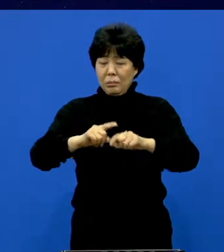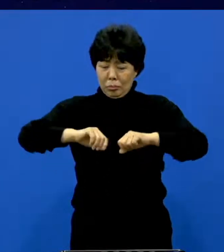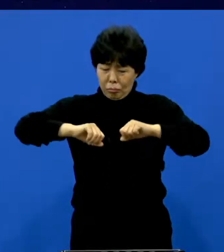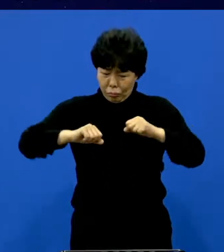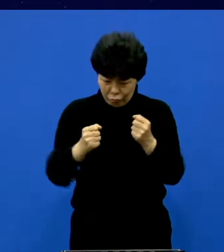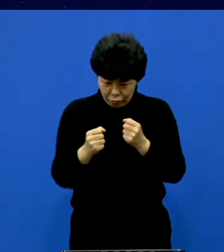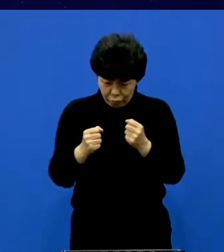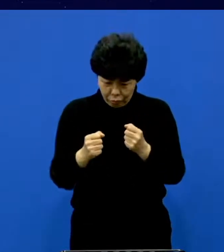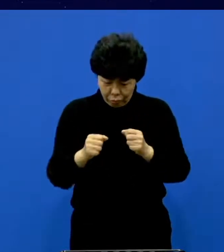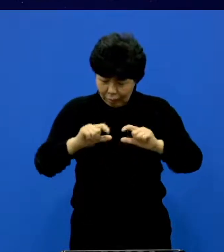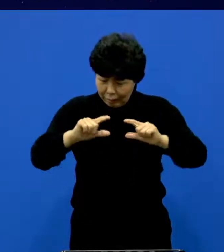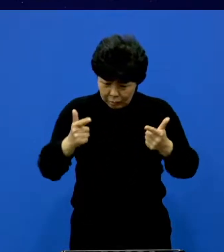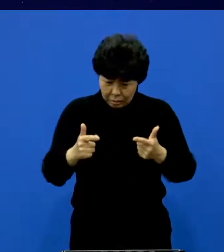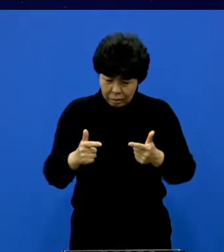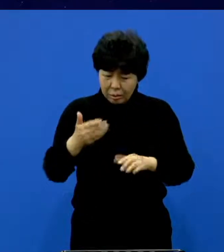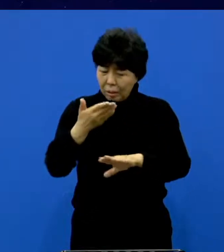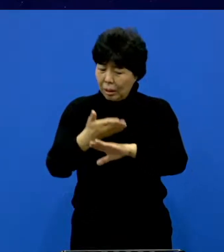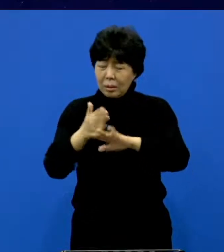되잖아요.